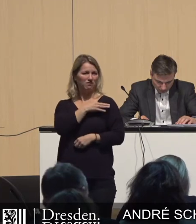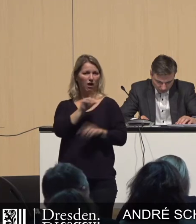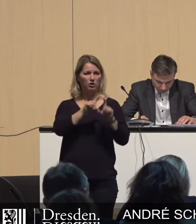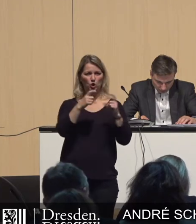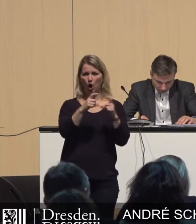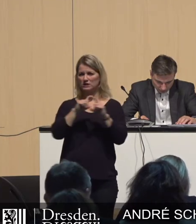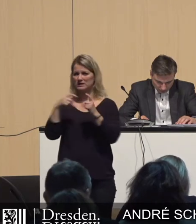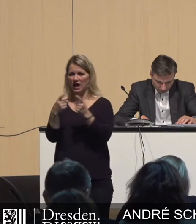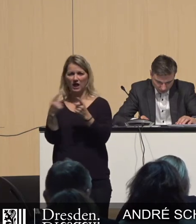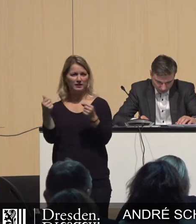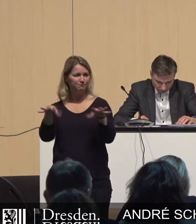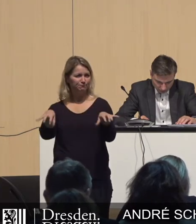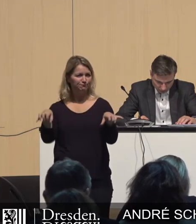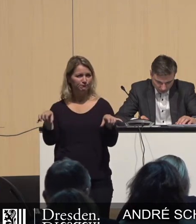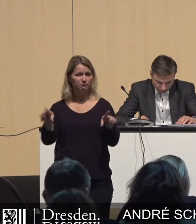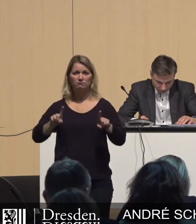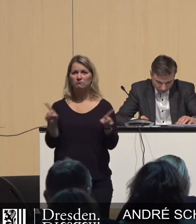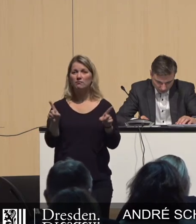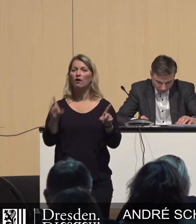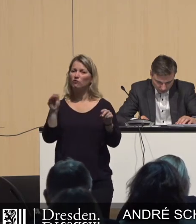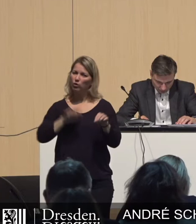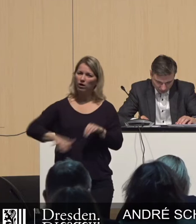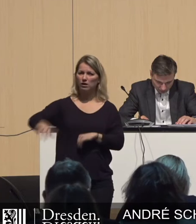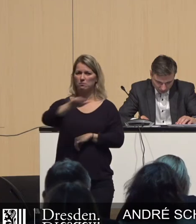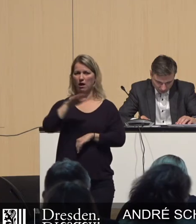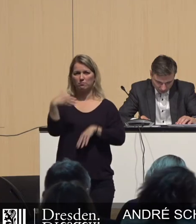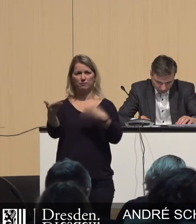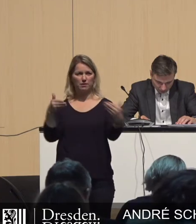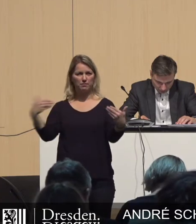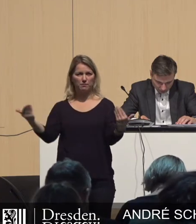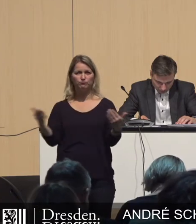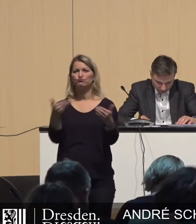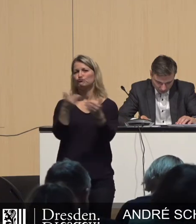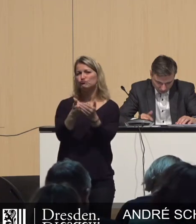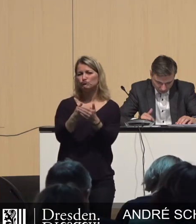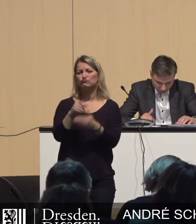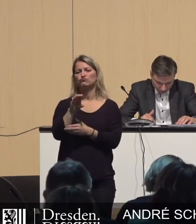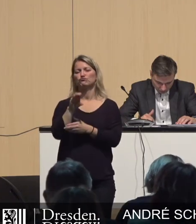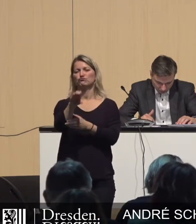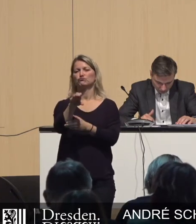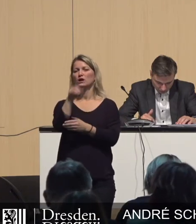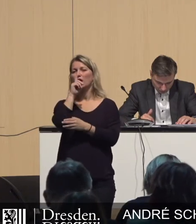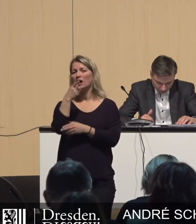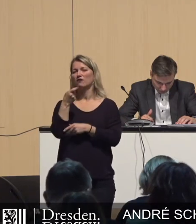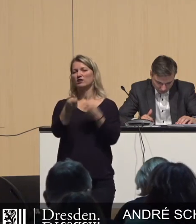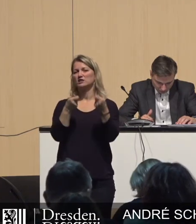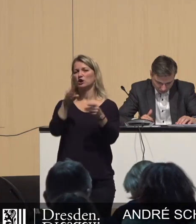Konzerne, sondern kommen dem Gemeinwohl zugute, zum Beispiel der Finanzierung der Dresdner Verkehrsbetriebe